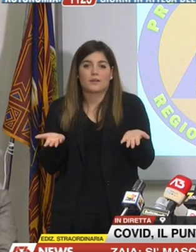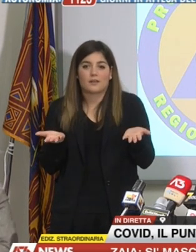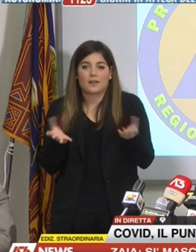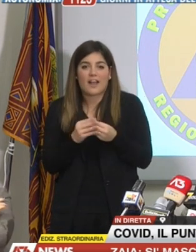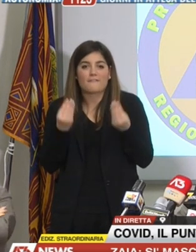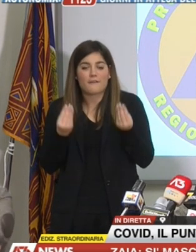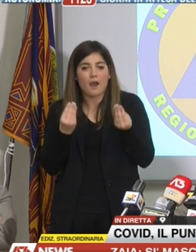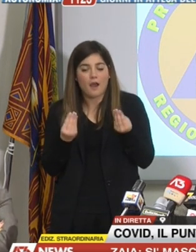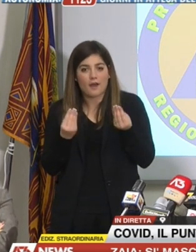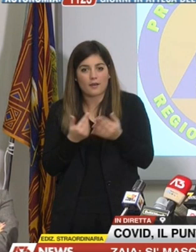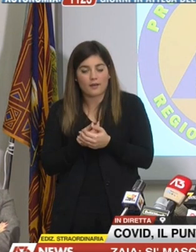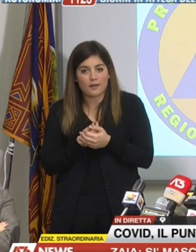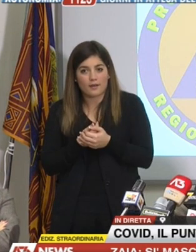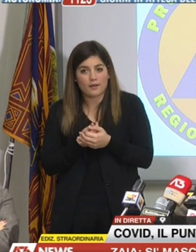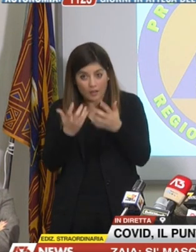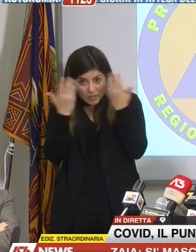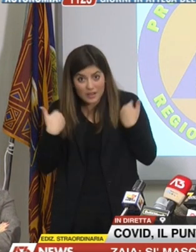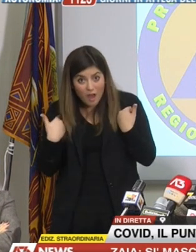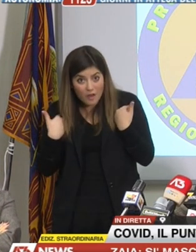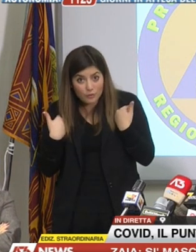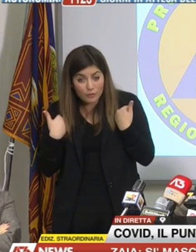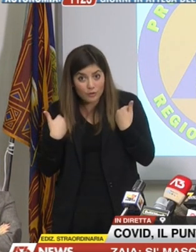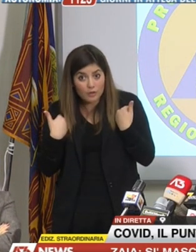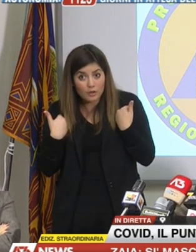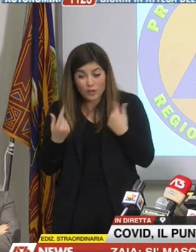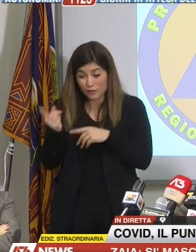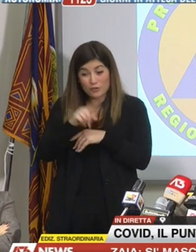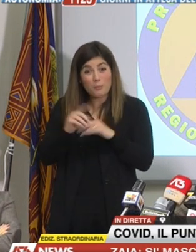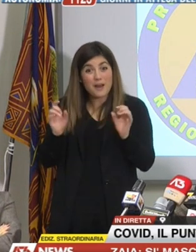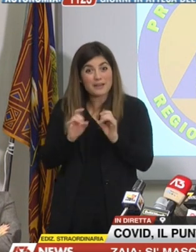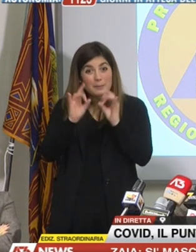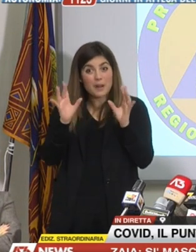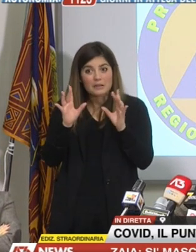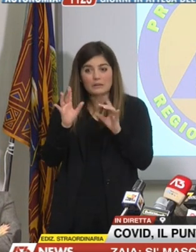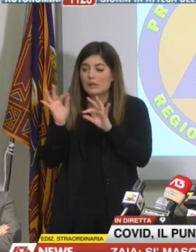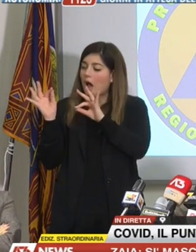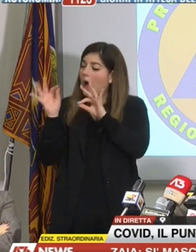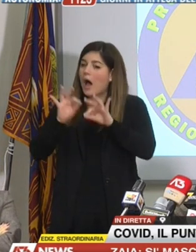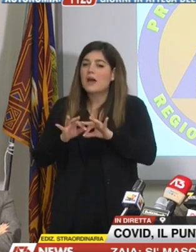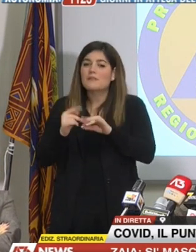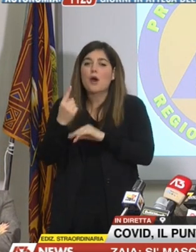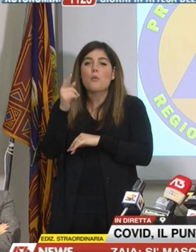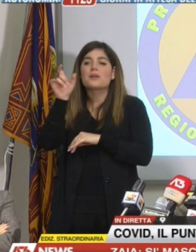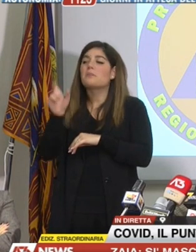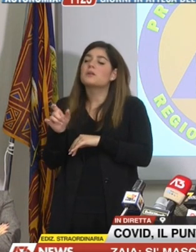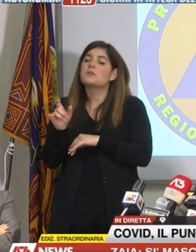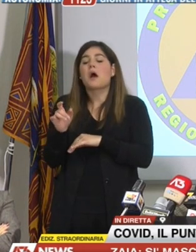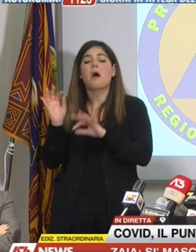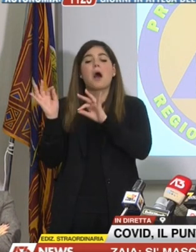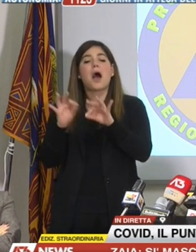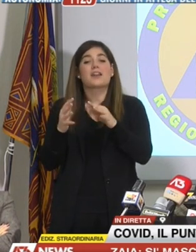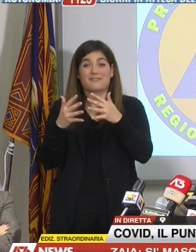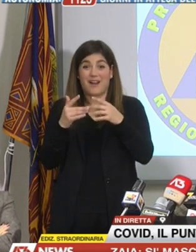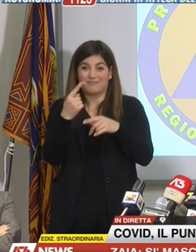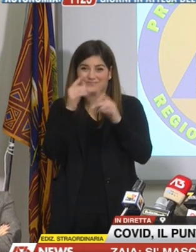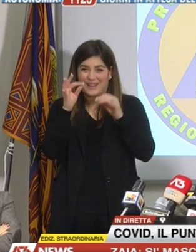Cioè, sono stato chiaro, cioè, domani mattina può venire uno con cargo pieno dei fai da te degli Stati Uniti